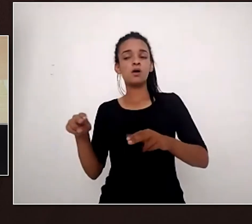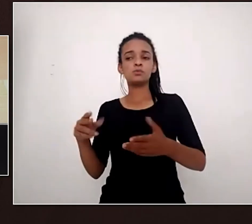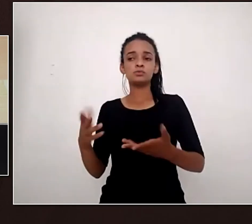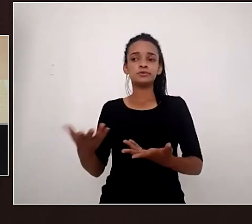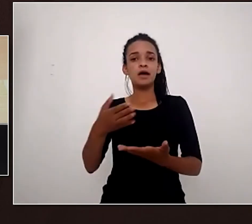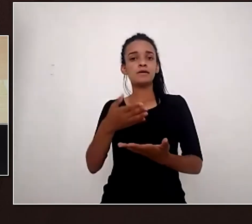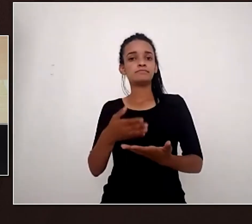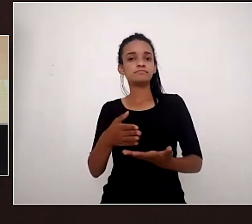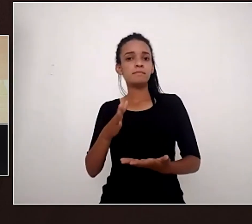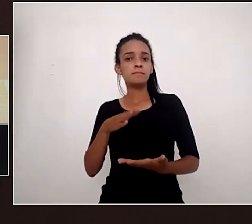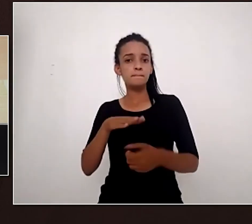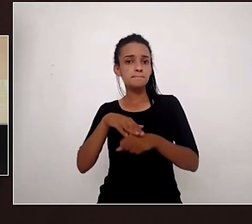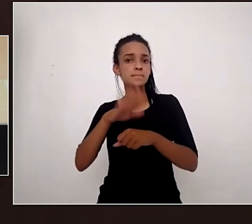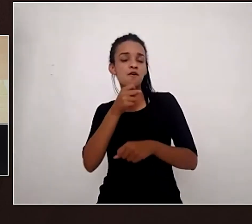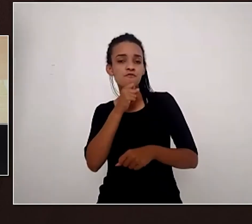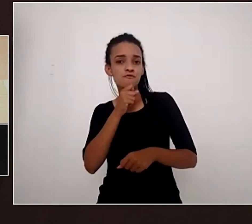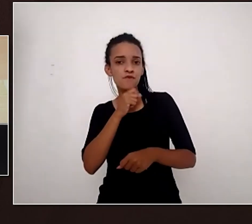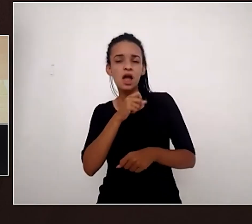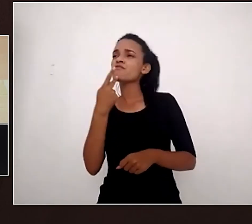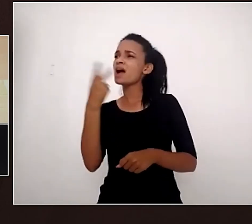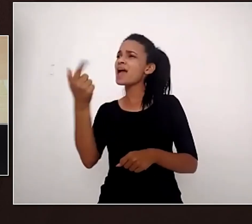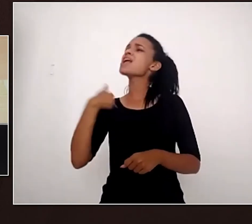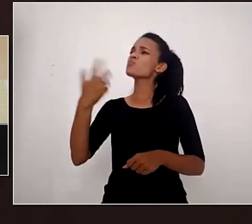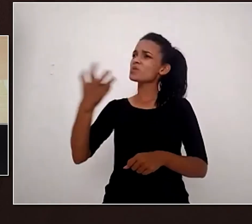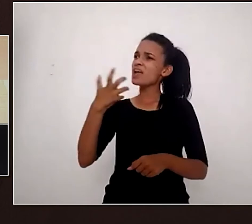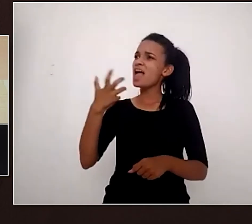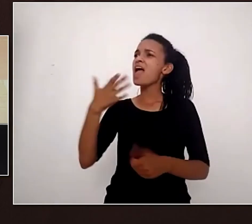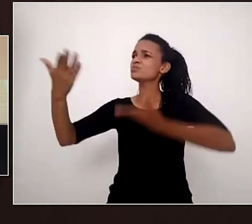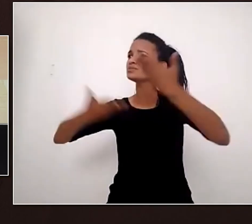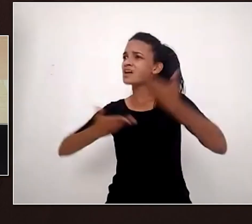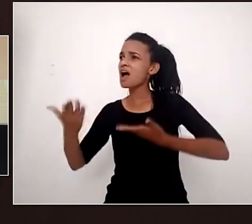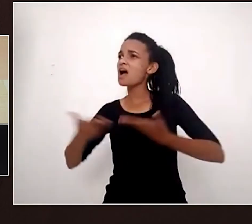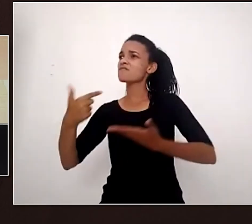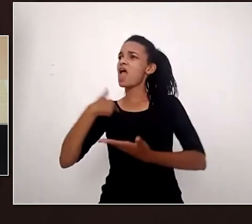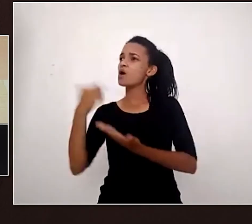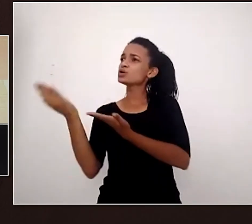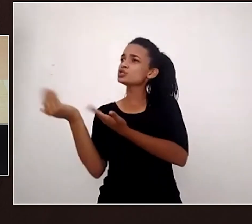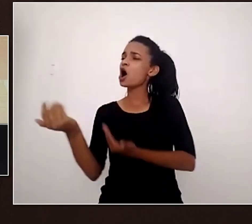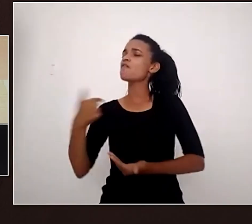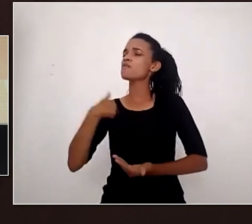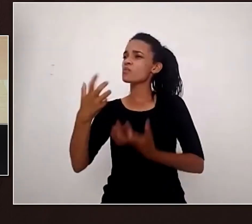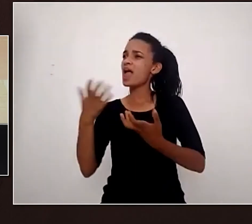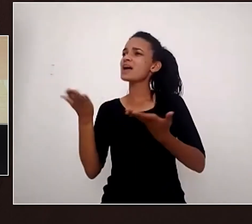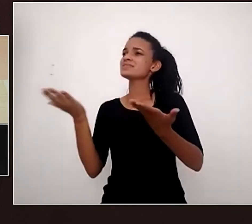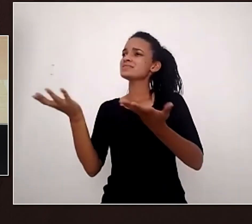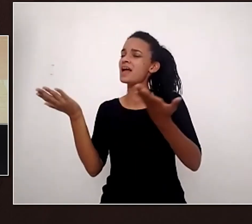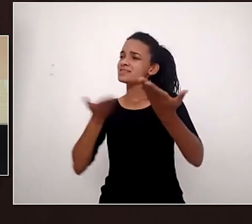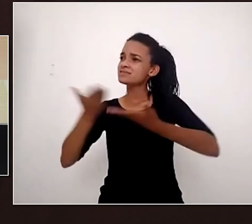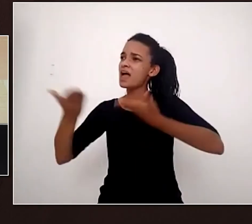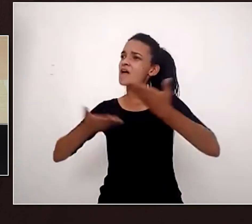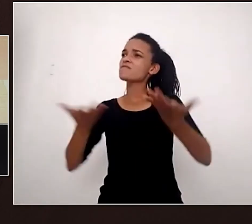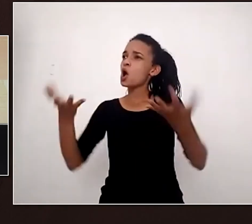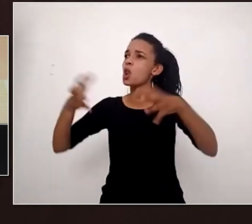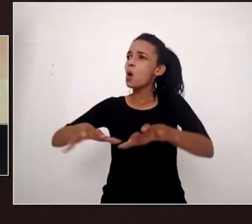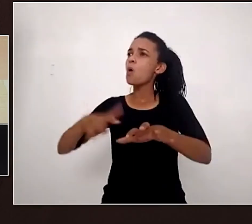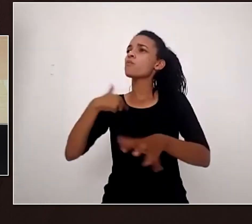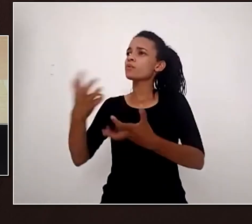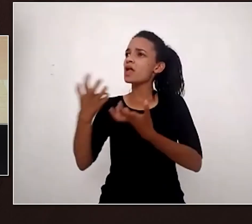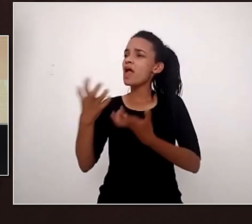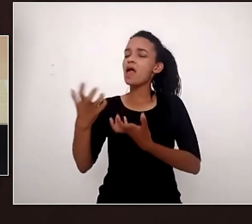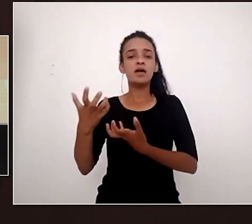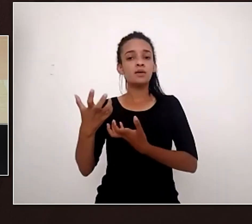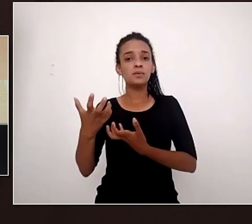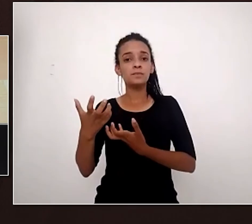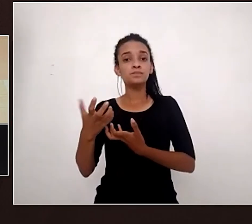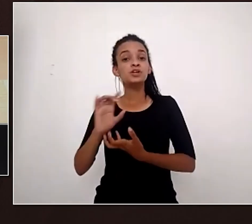região. Fala que você quer ser incluído. Incluído. Basta você aprender a lição